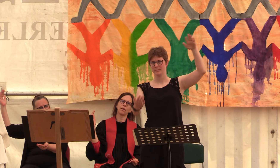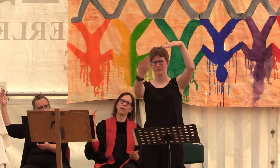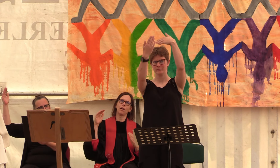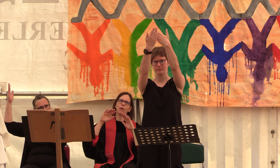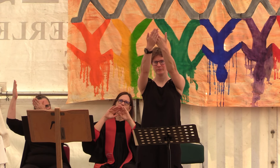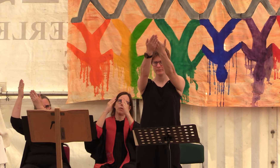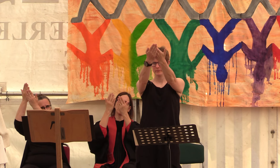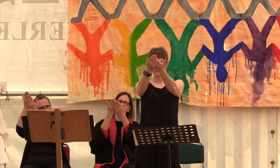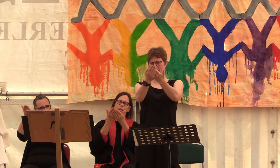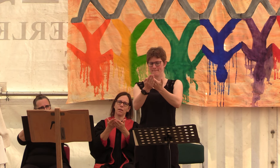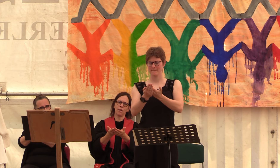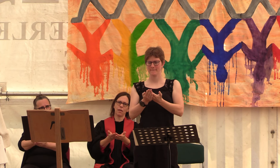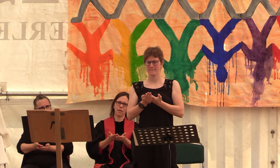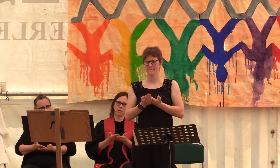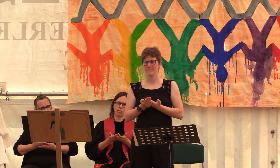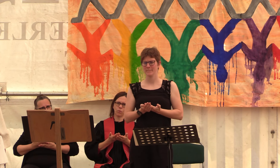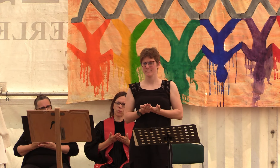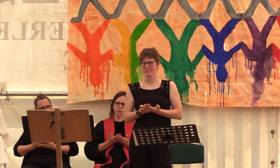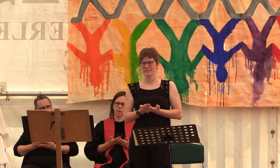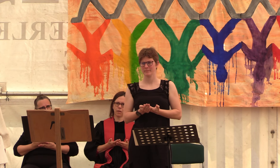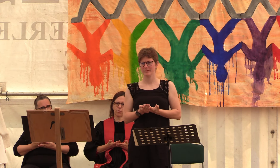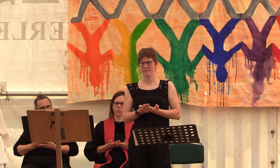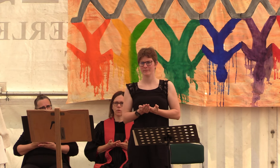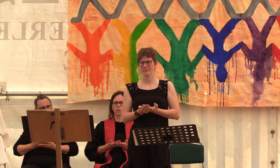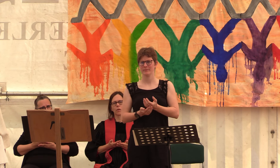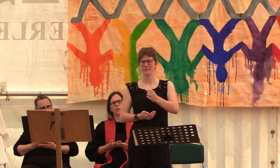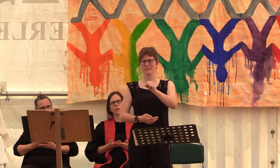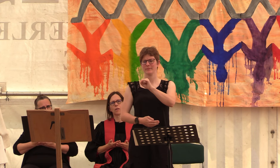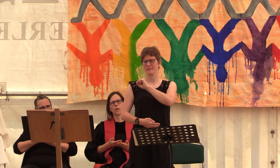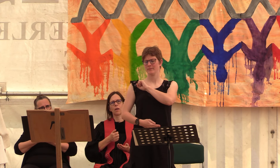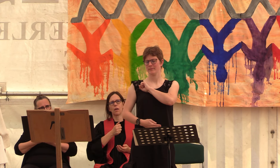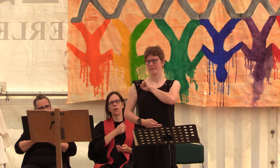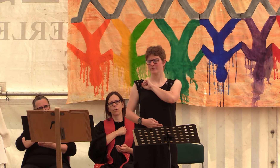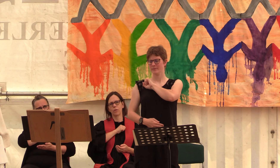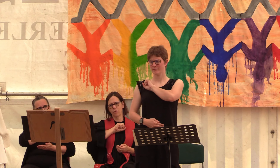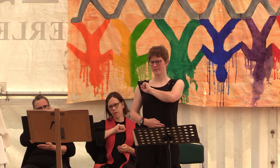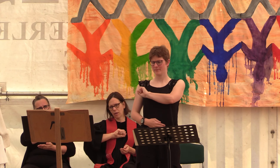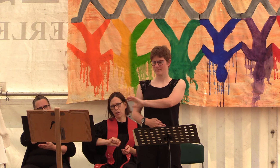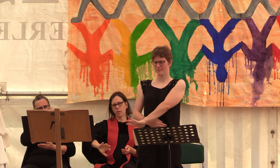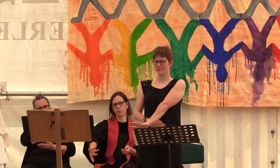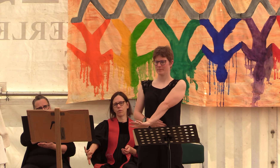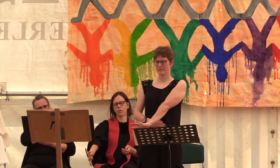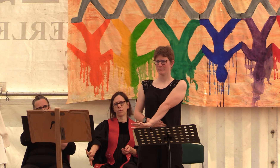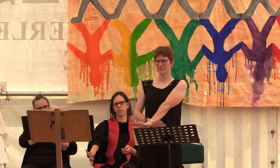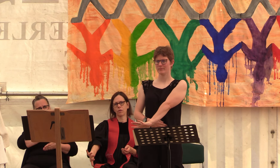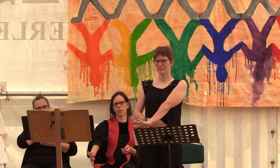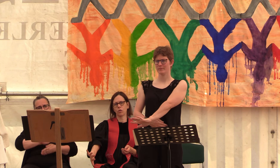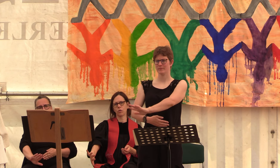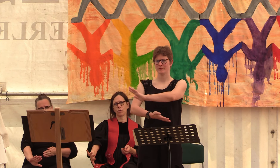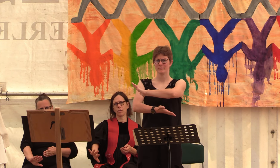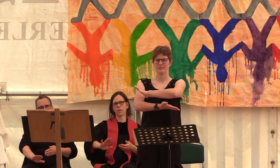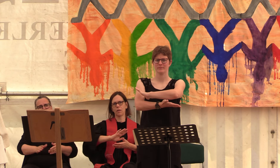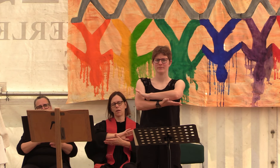Erden. Unser tägliches Brot gib uns heute und vergib uns